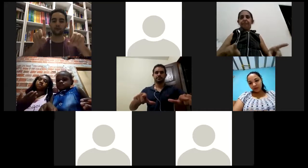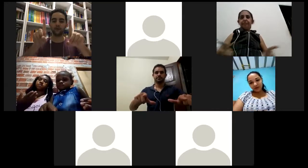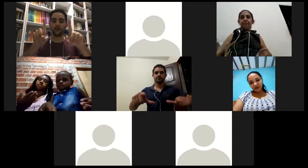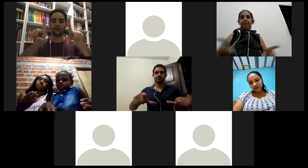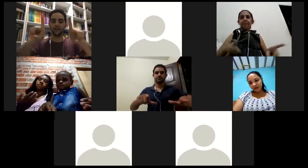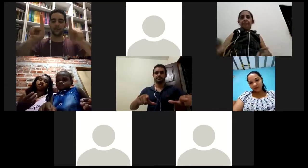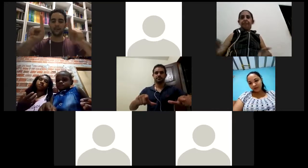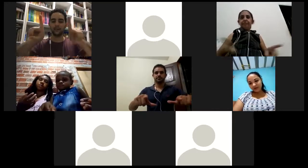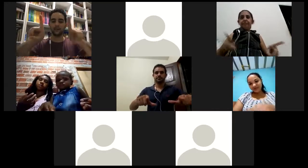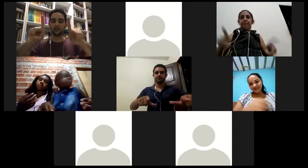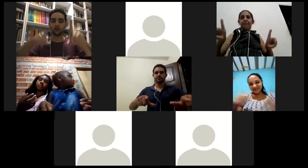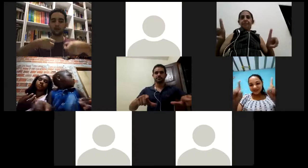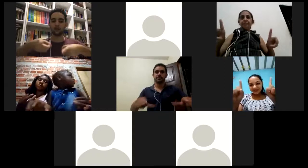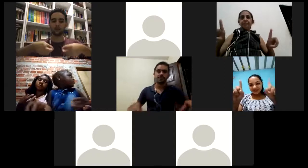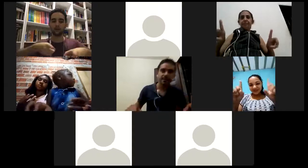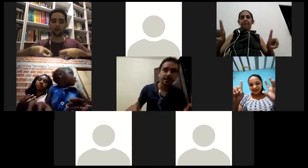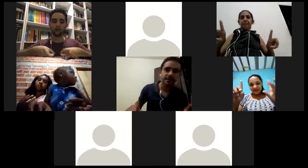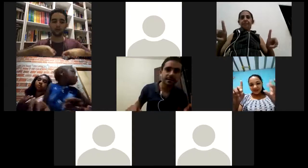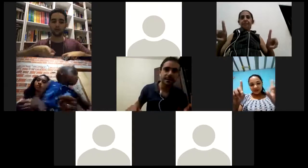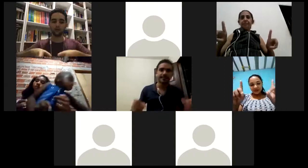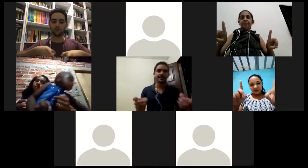Configuração de mão em D.